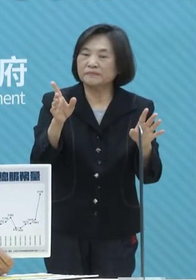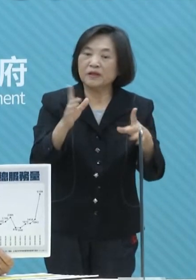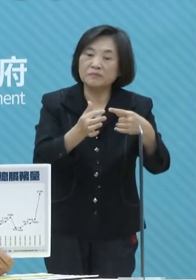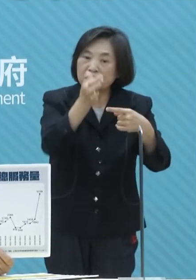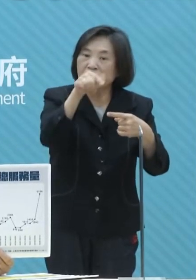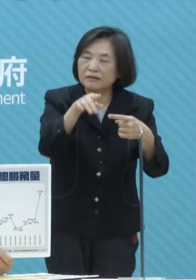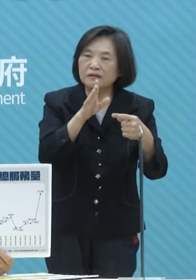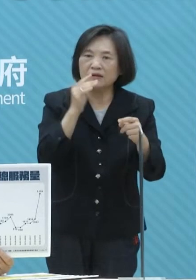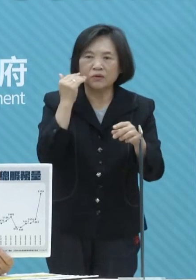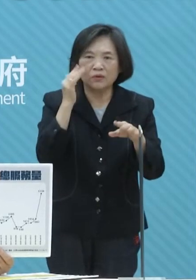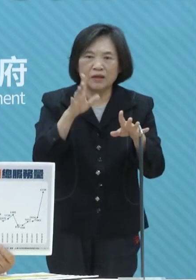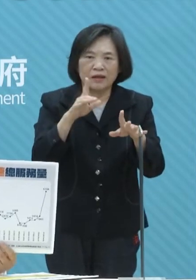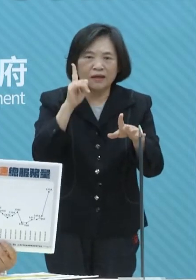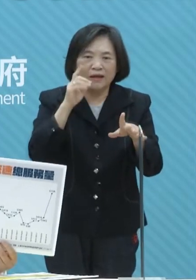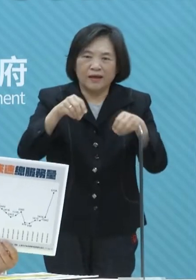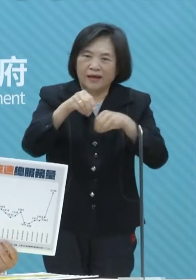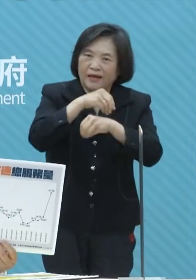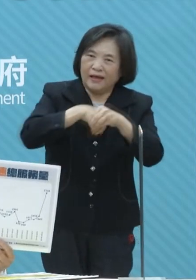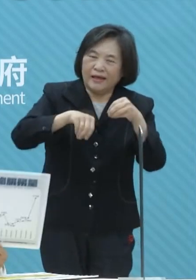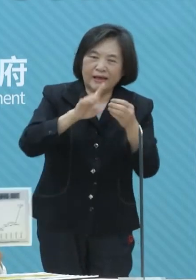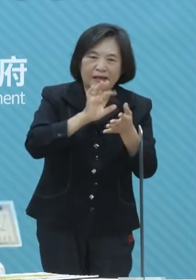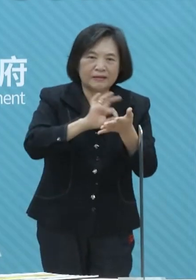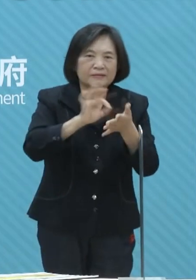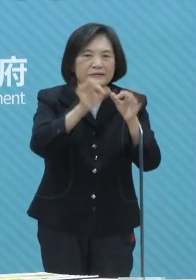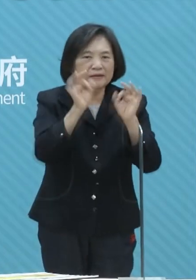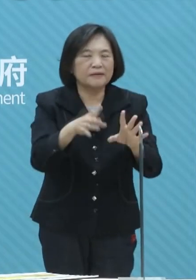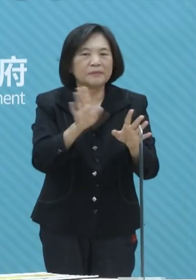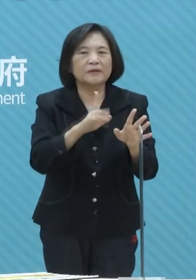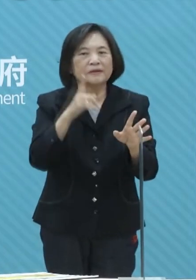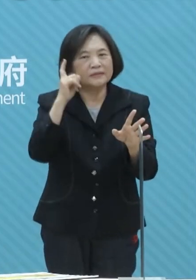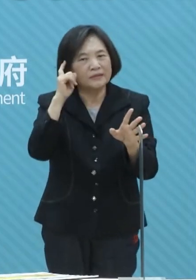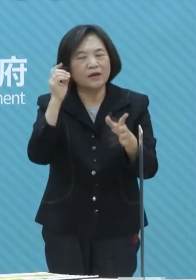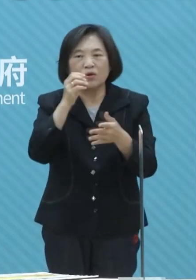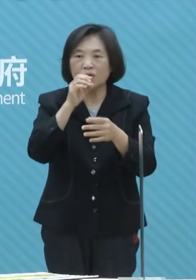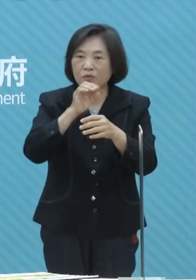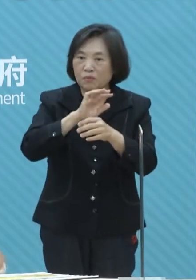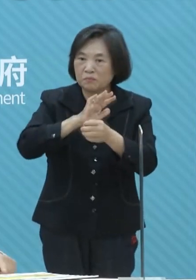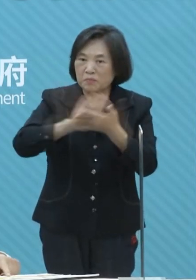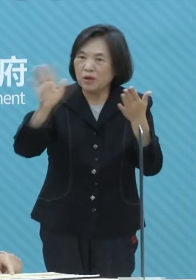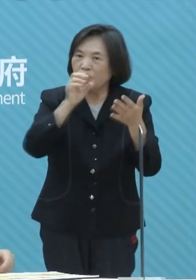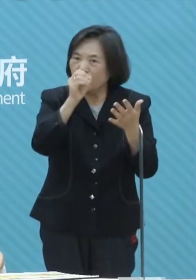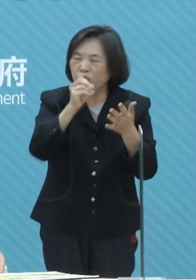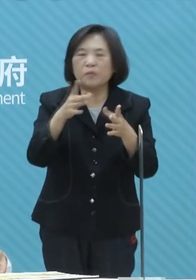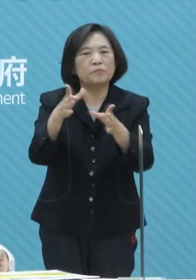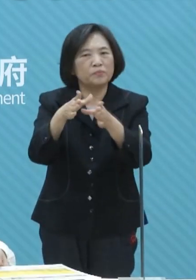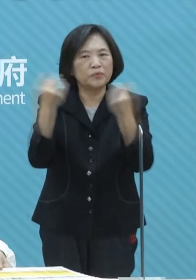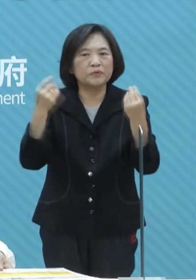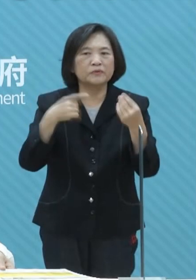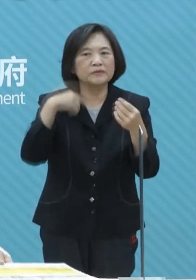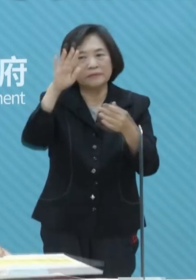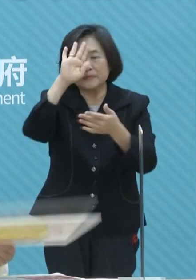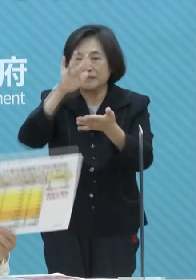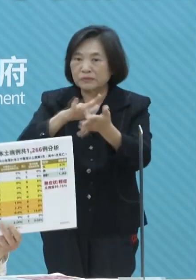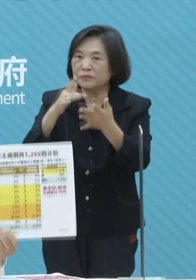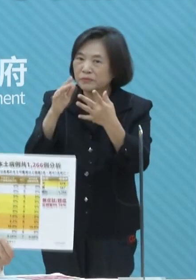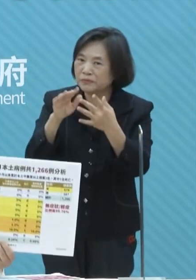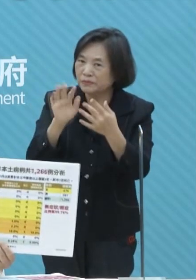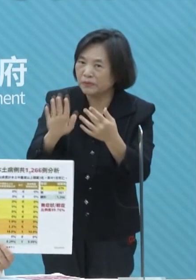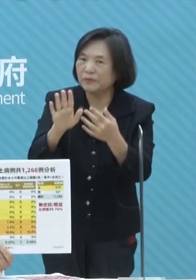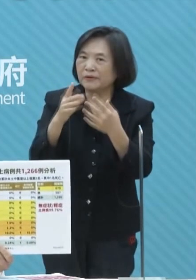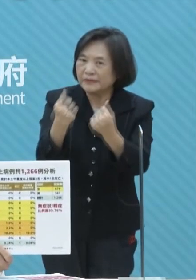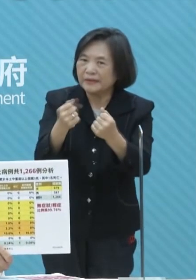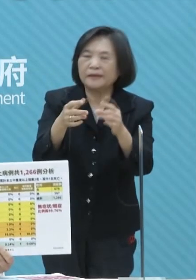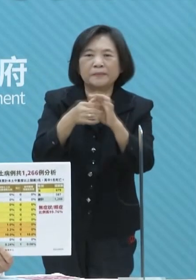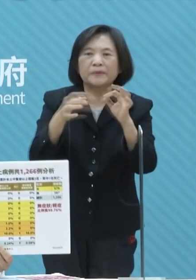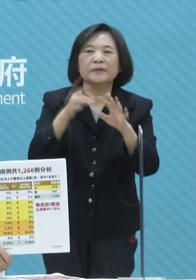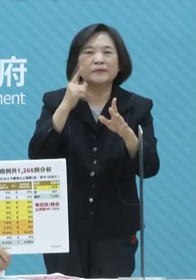低的成本来跟病毒共存，这才是现在要思考的。还有一点呢，也不要太过于